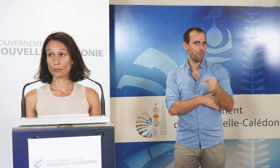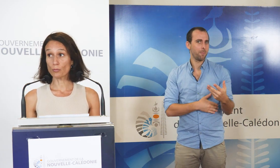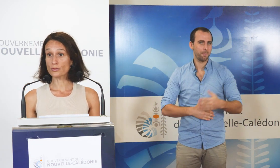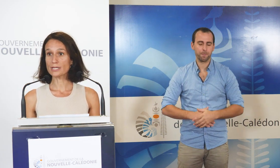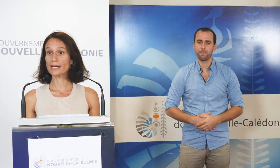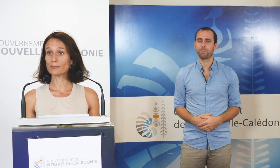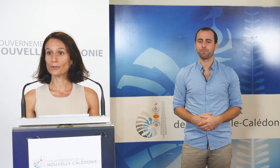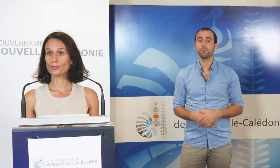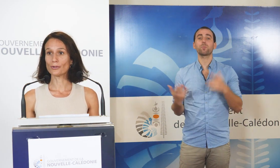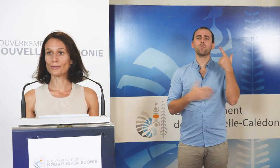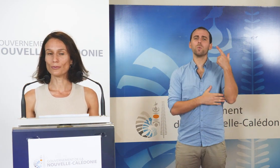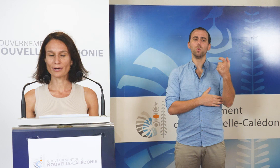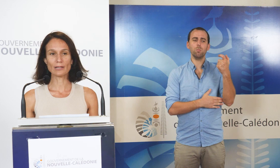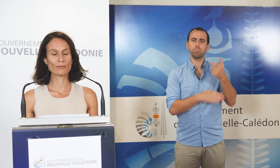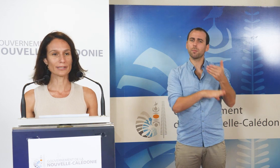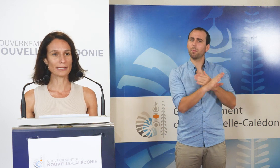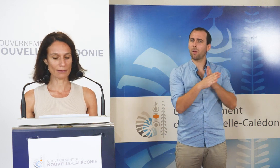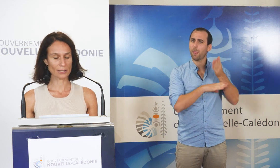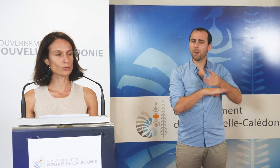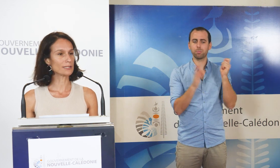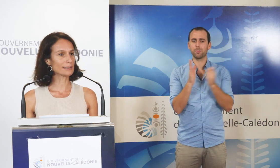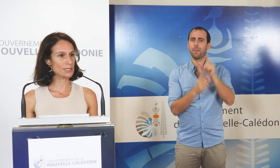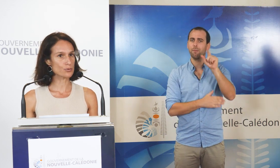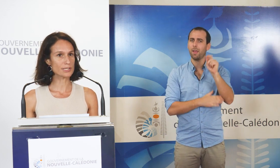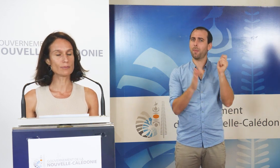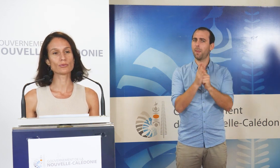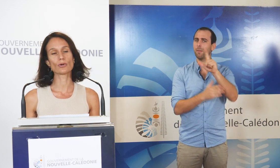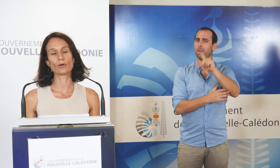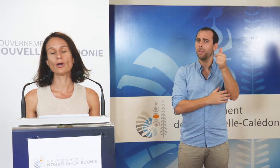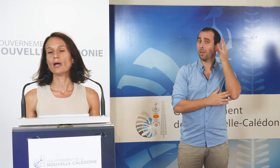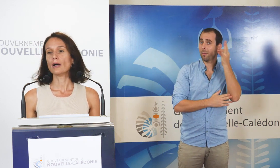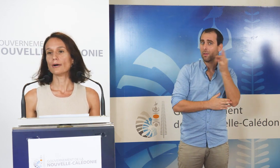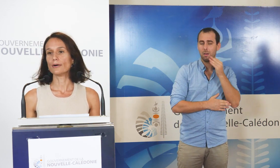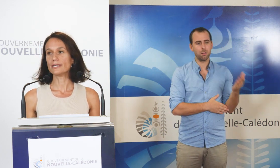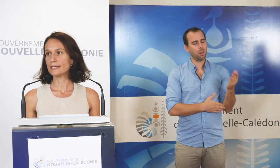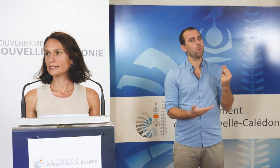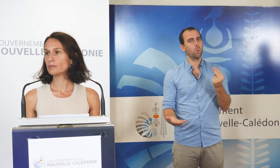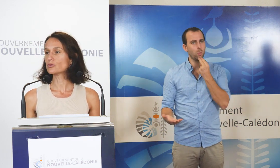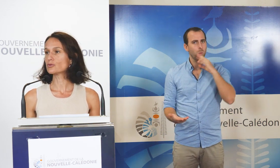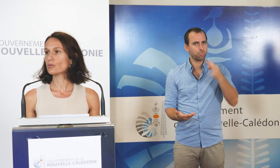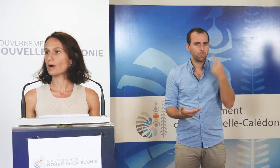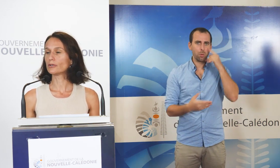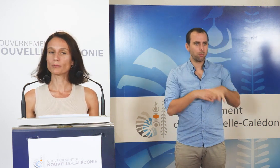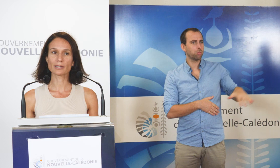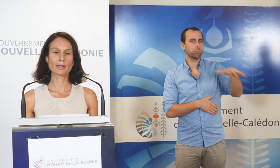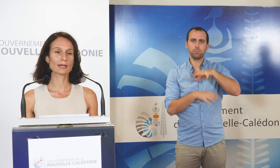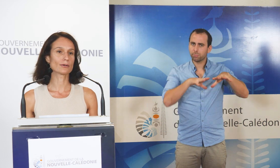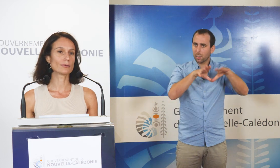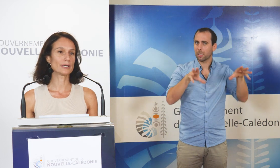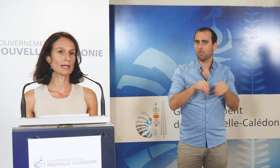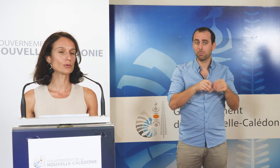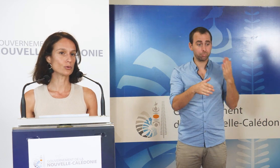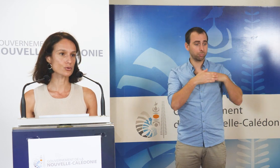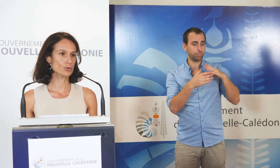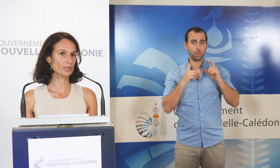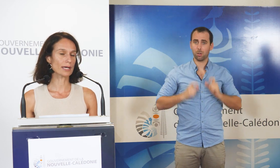nous avions proposés également le 20 et le 21 avril ont été très utiles pour les équipes, que ce soit dans le primaire